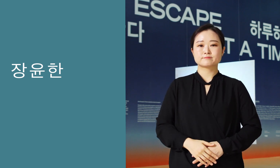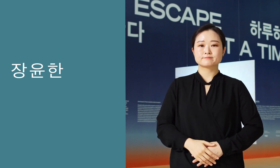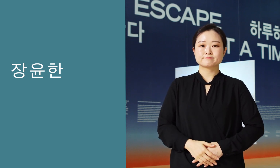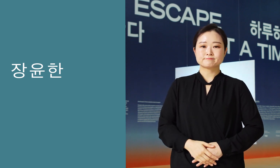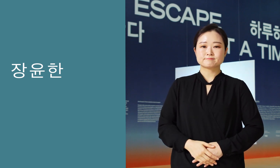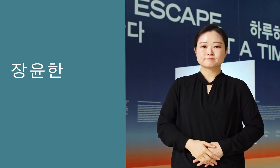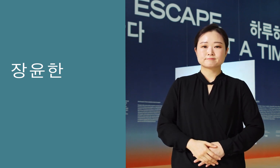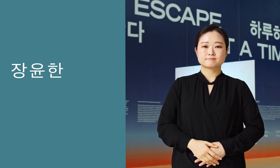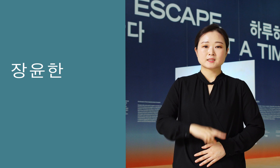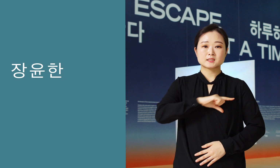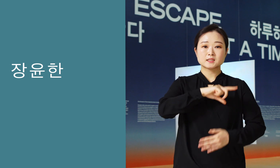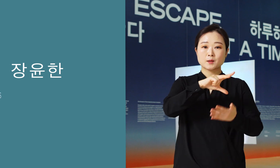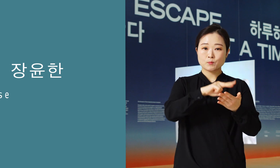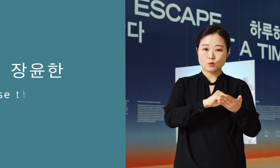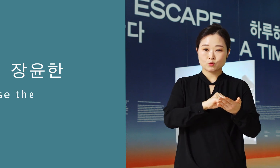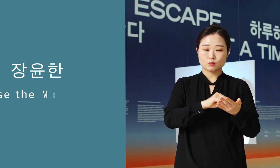We chose the moon.